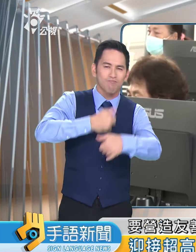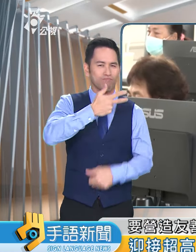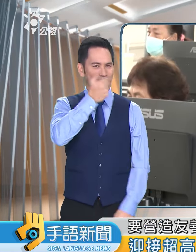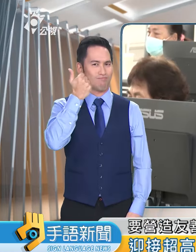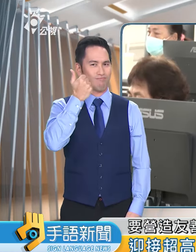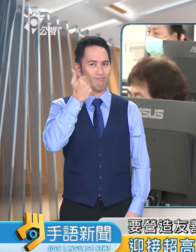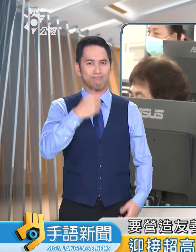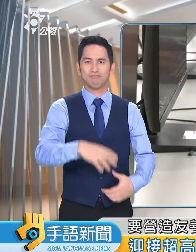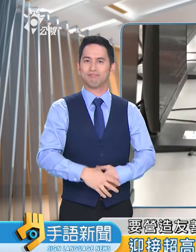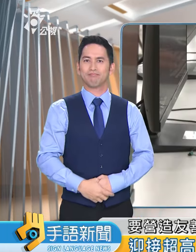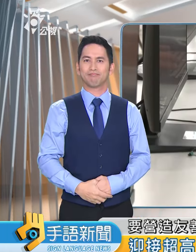境。